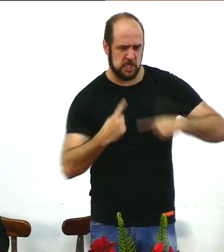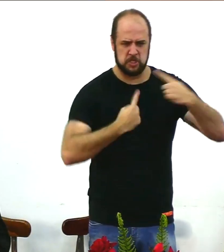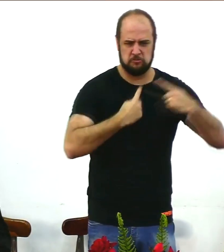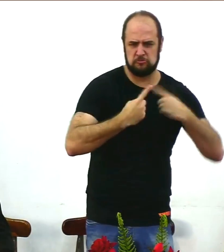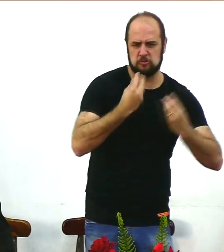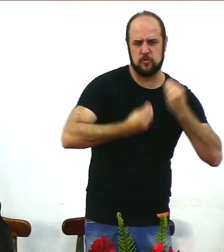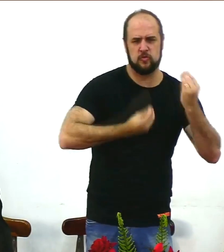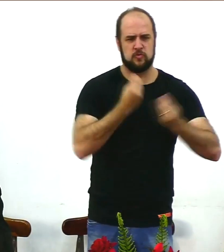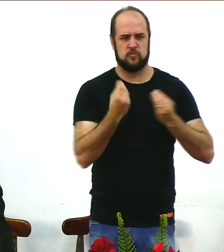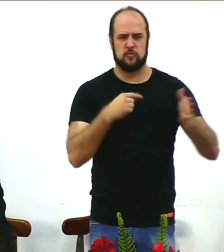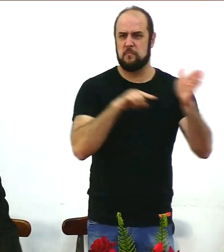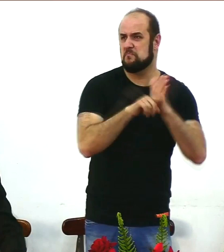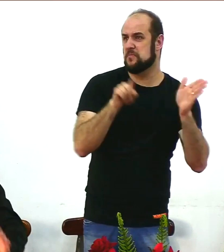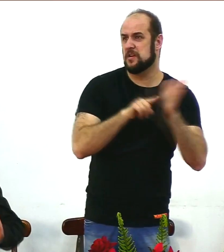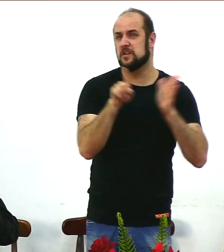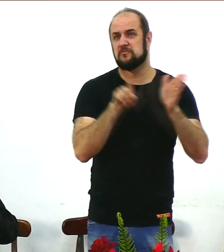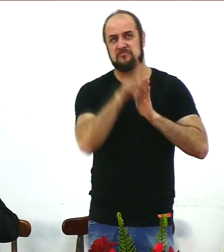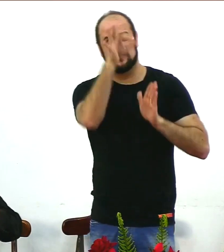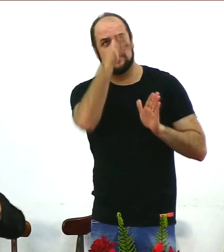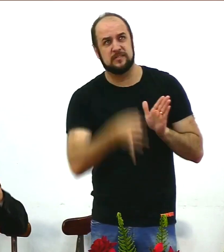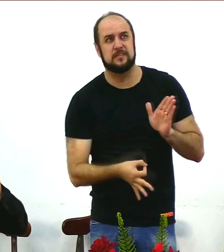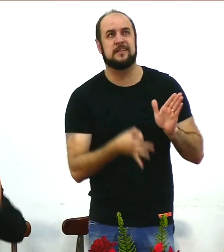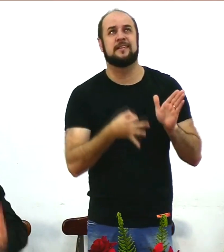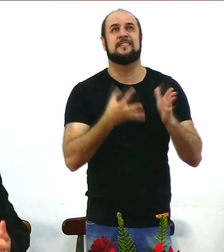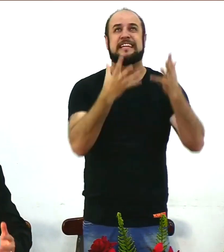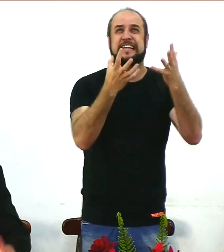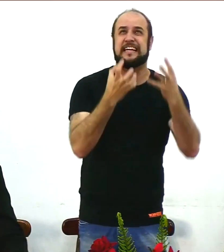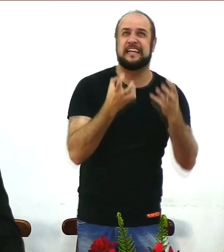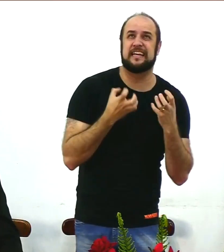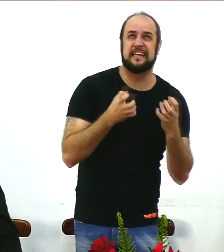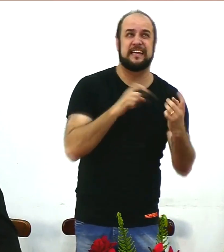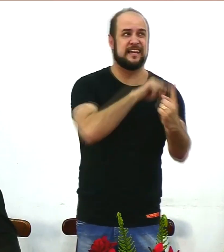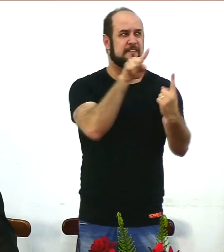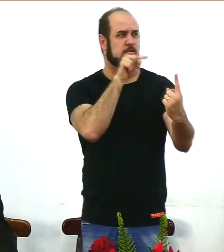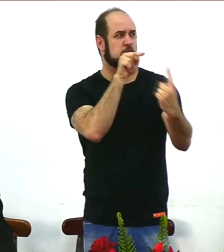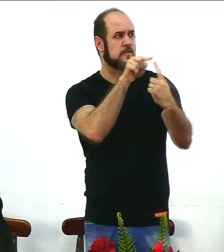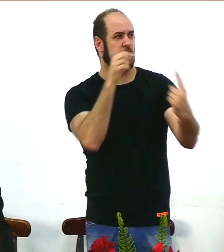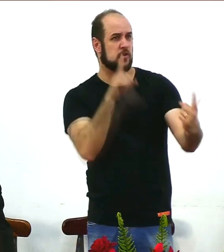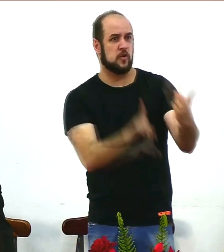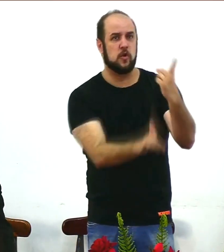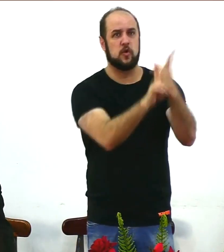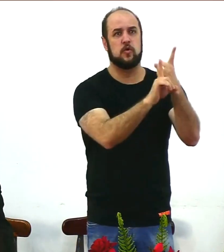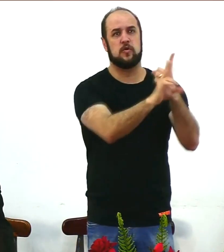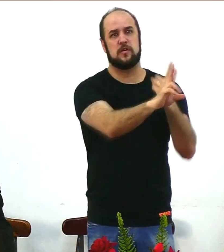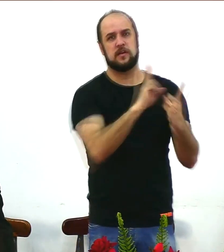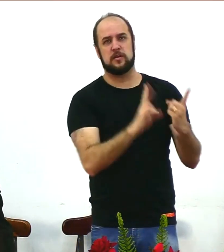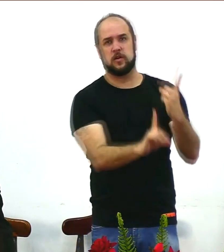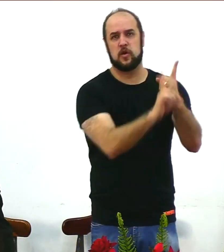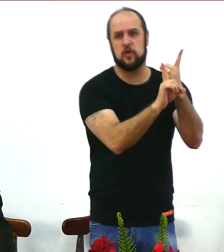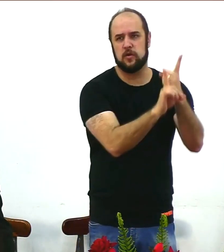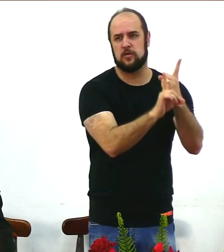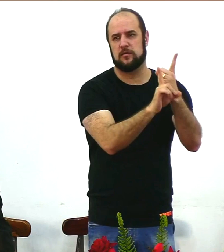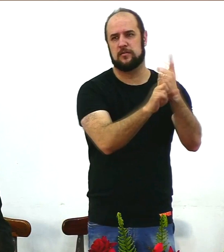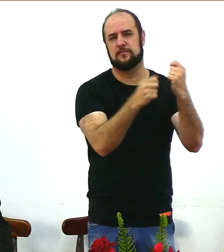acontecendo? E talvez também se perguntassem: por quanto tempo? Por quanto tempo? Quanto tempo isso